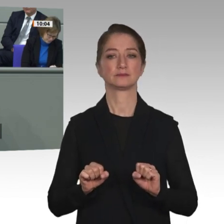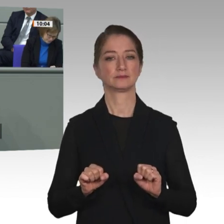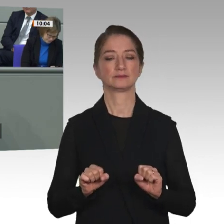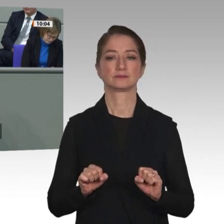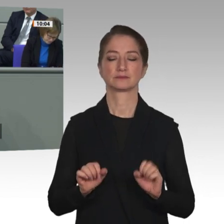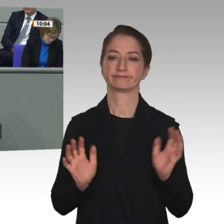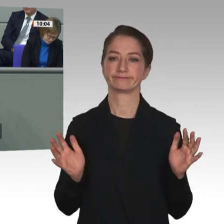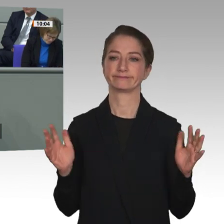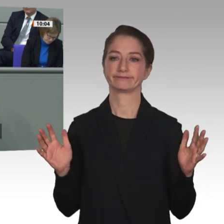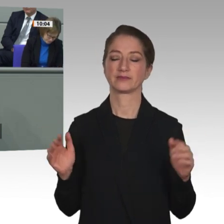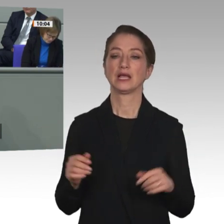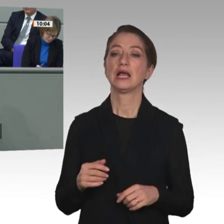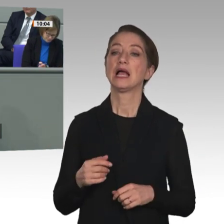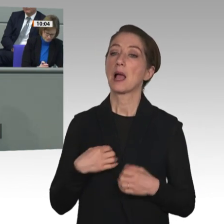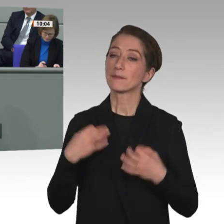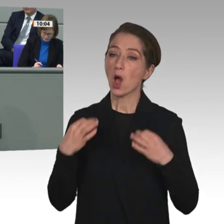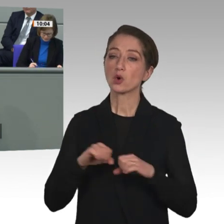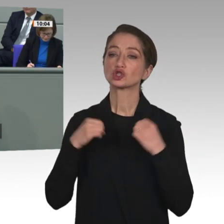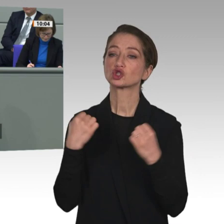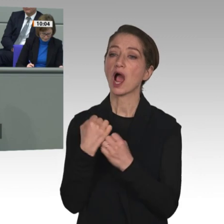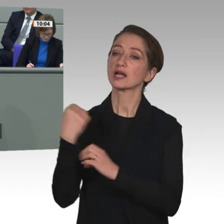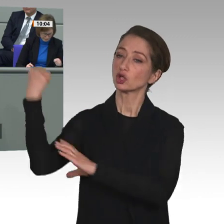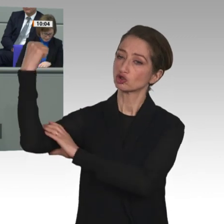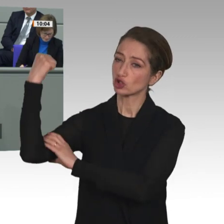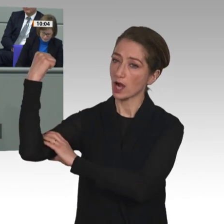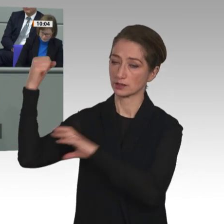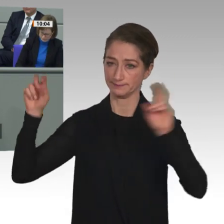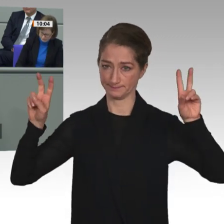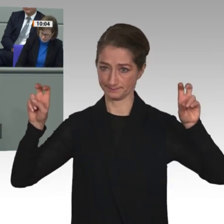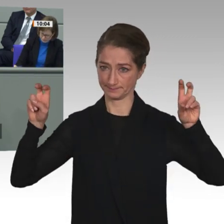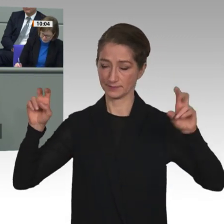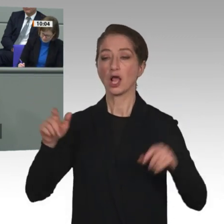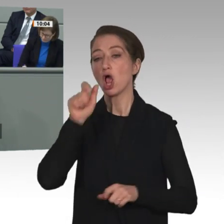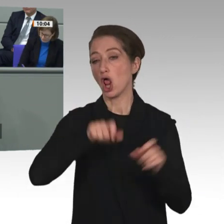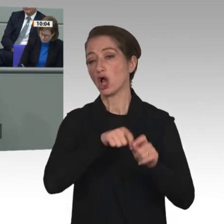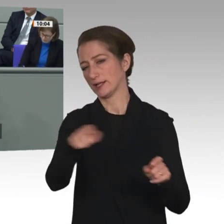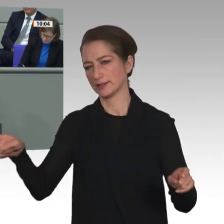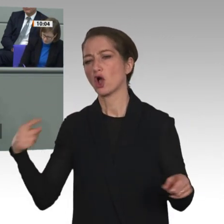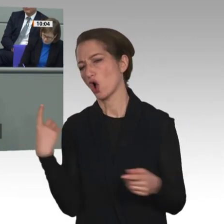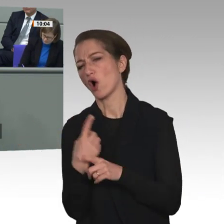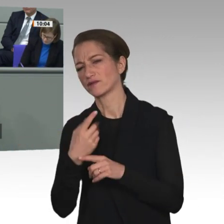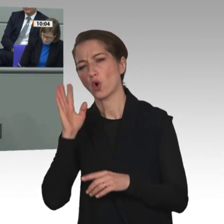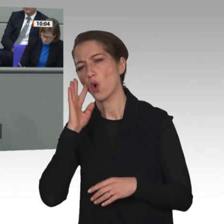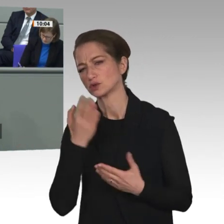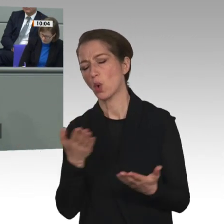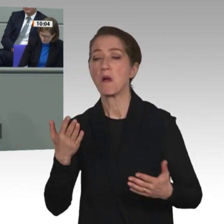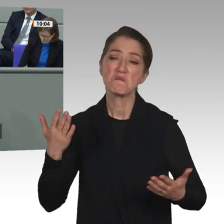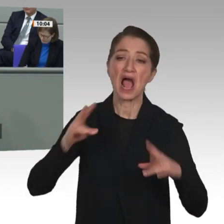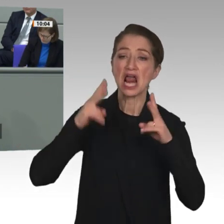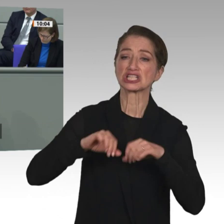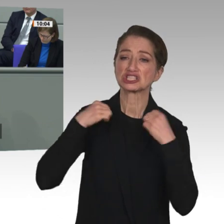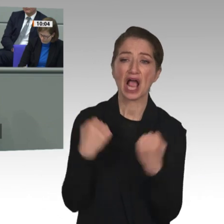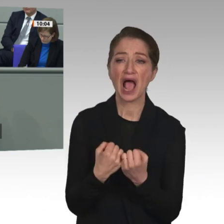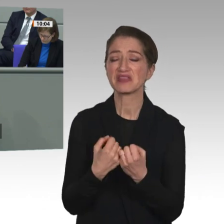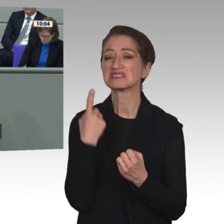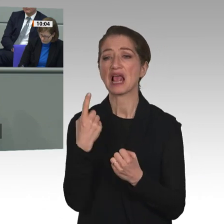wir brauchen diesen starken Staat, das ist nämlich auch ein Argument, das man oft in der Bevölkerung hört. Kann sich der Rechtsstaat eigentlich